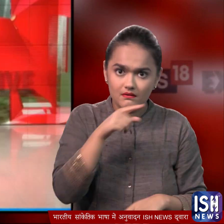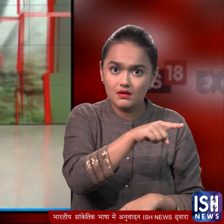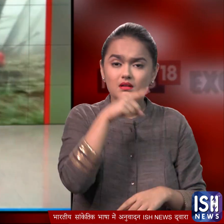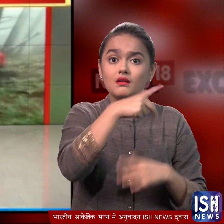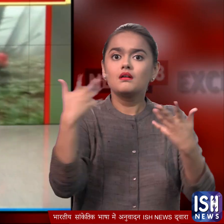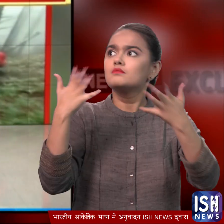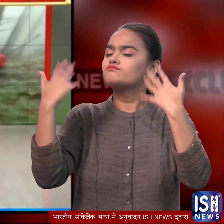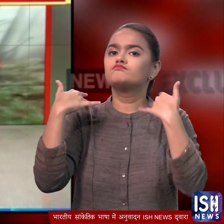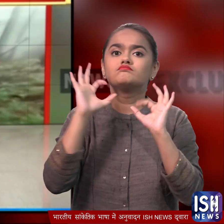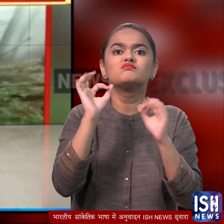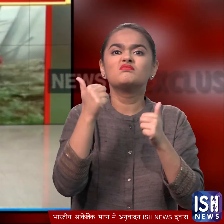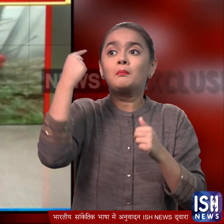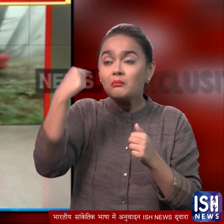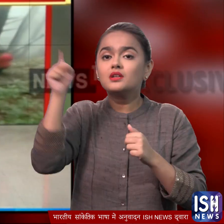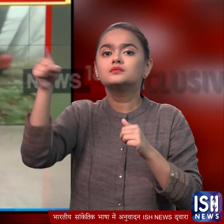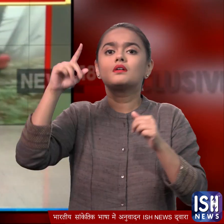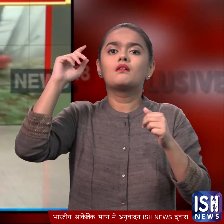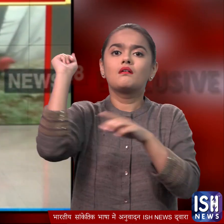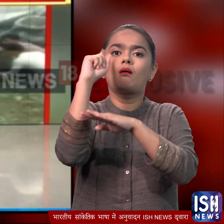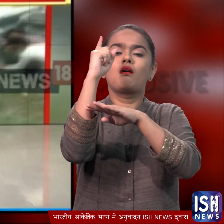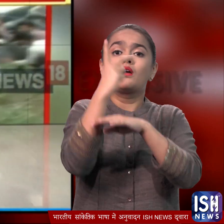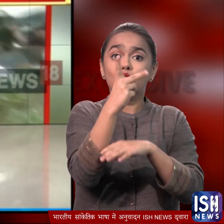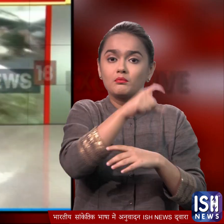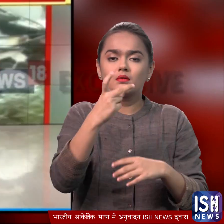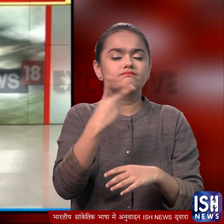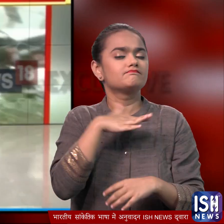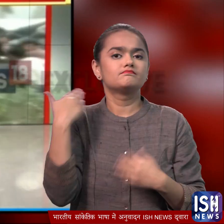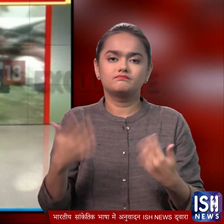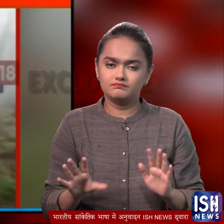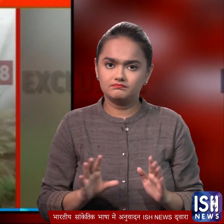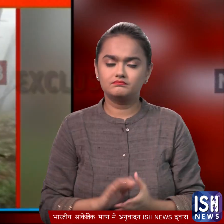कि खराब मौसम के कारण ही हादसा हुआ, जिसमें दोनों पायलटों की मौत हो गई।